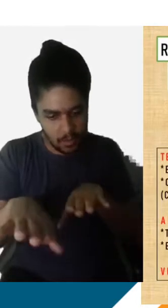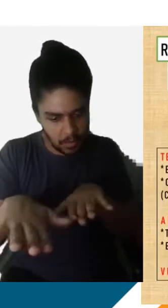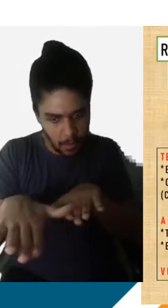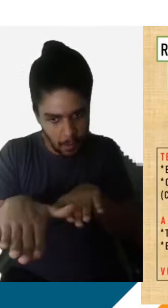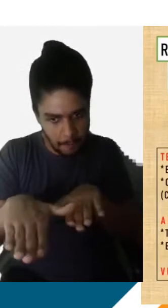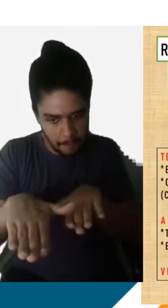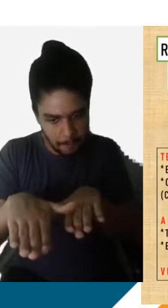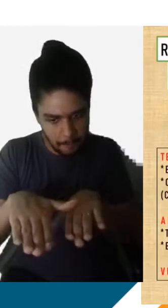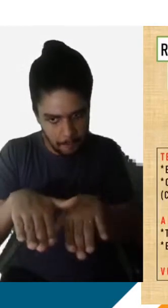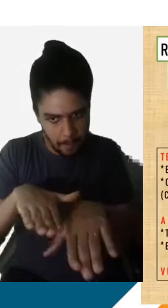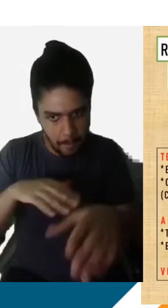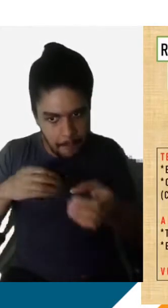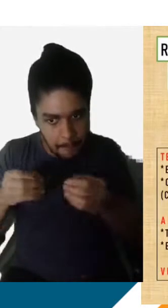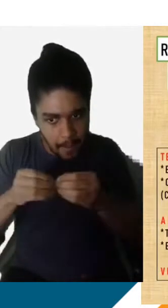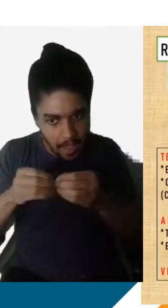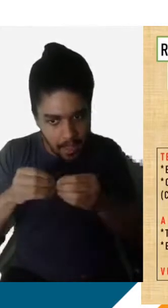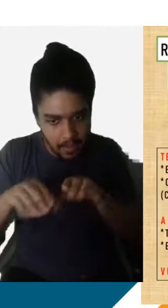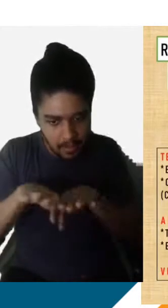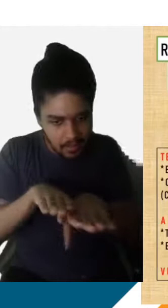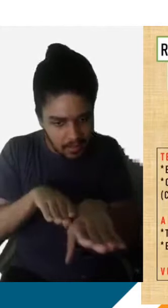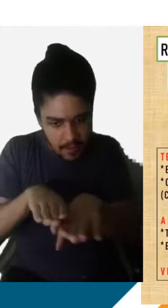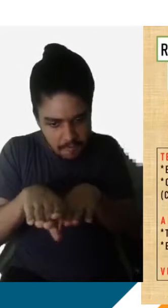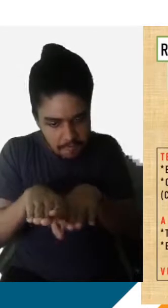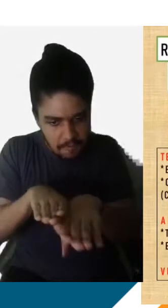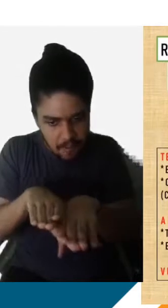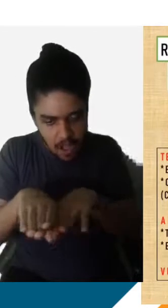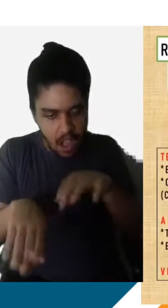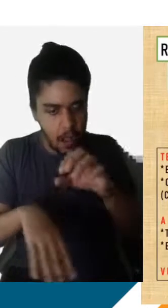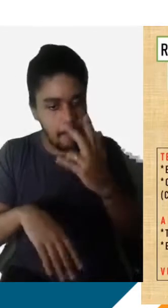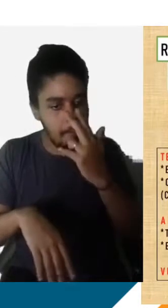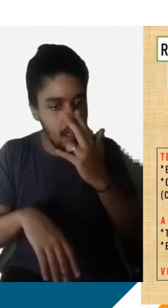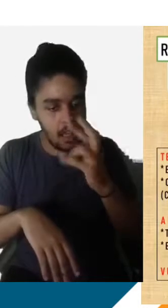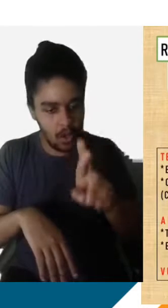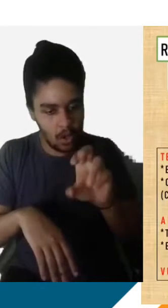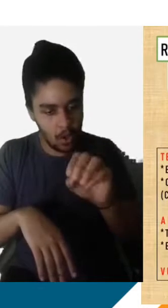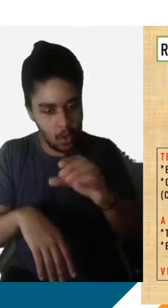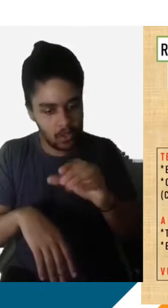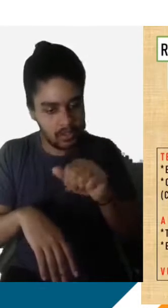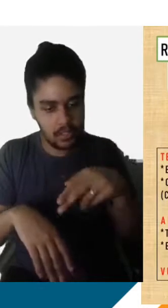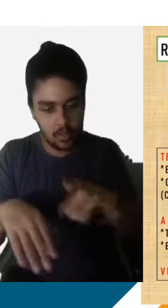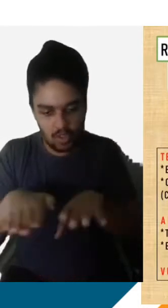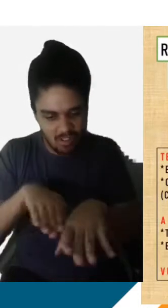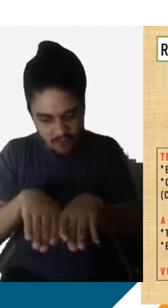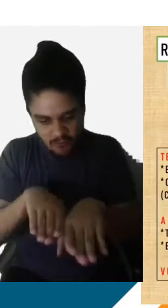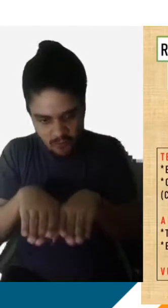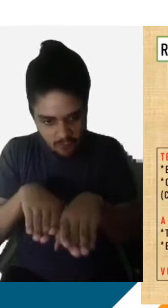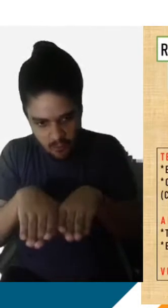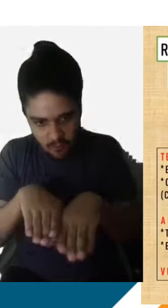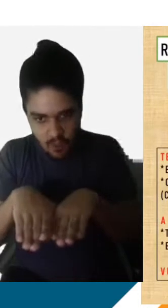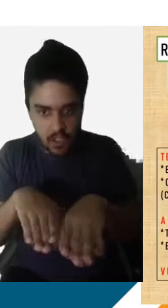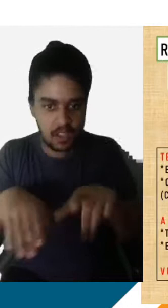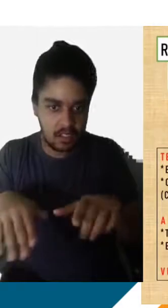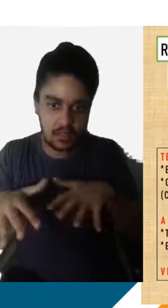tangenciando, ou melhor dizendo, se roçando uma na outra. Um exemplo ilustre